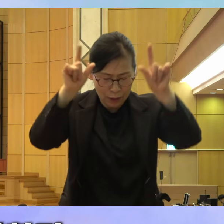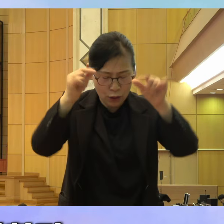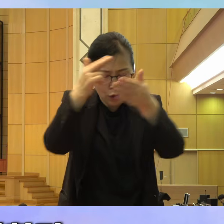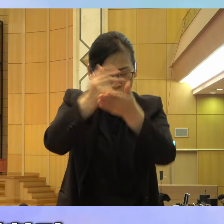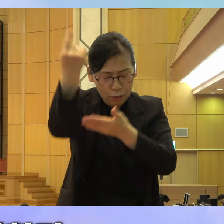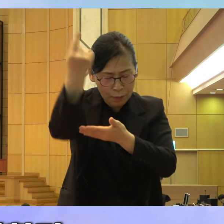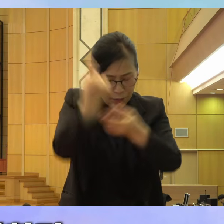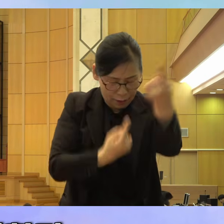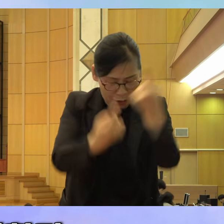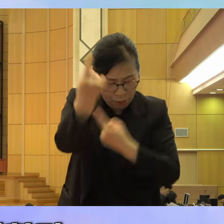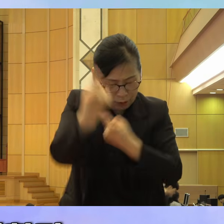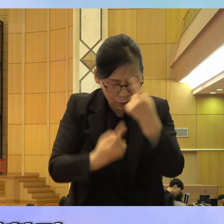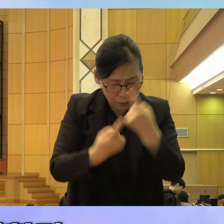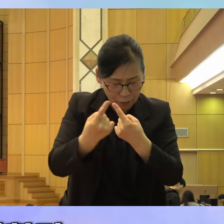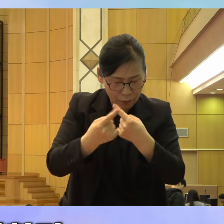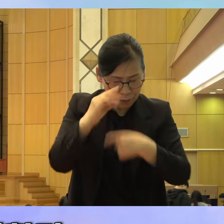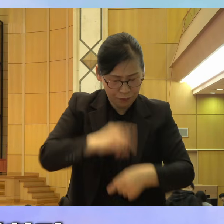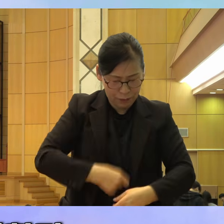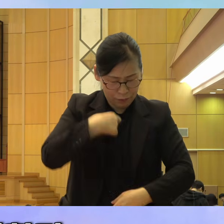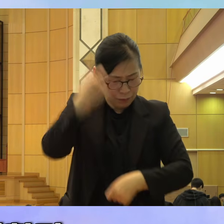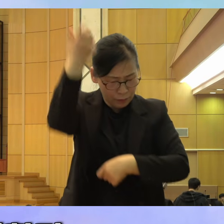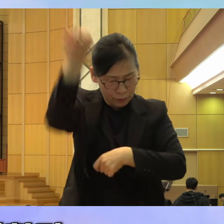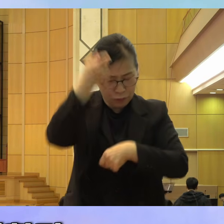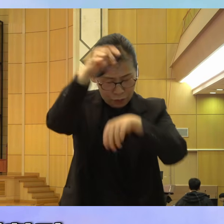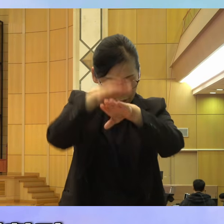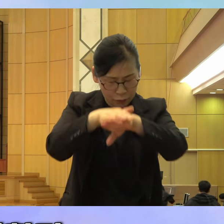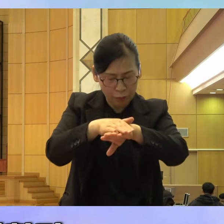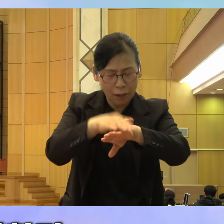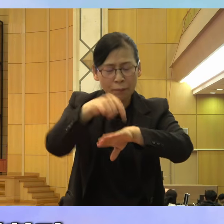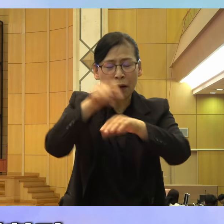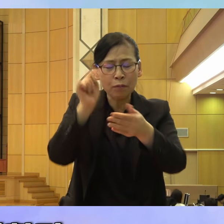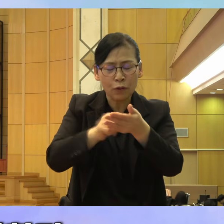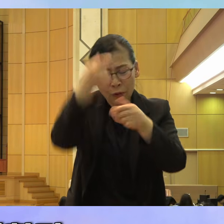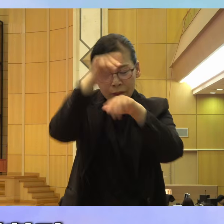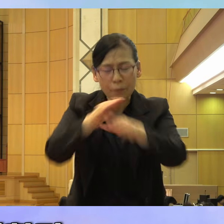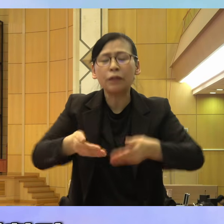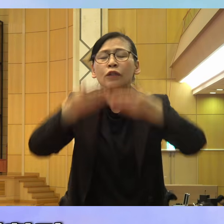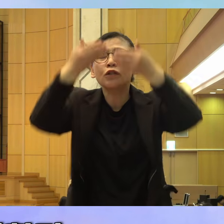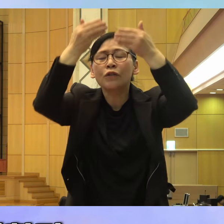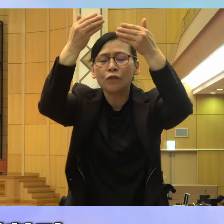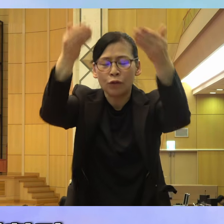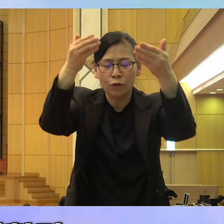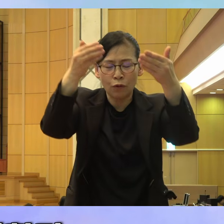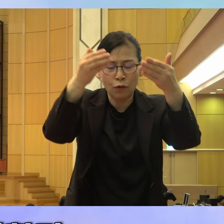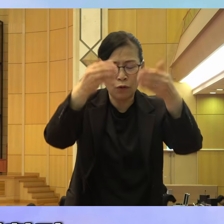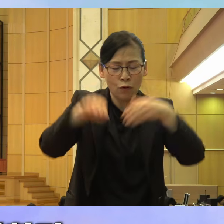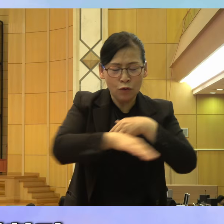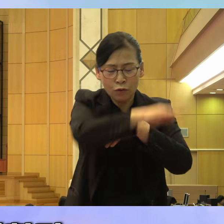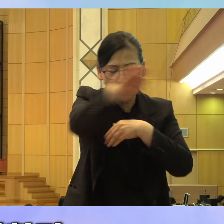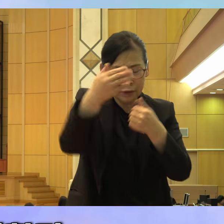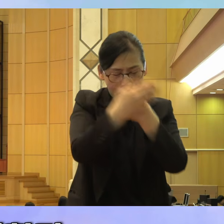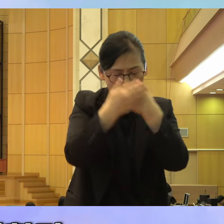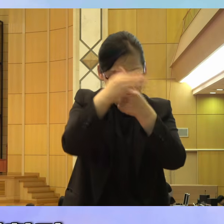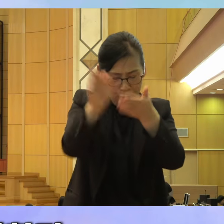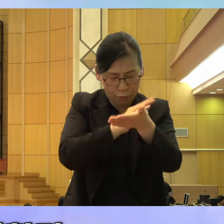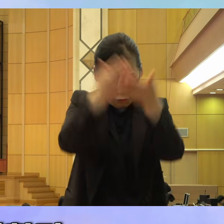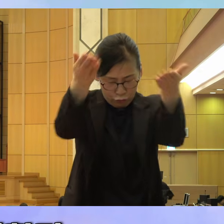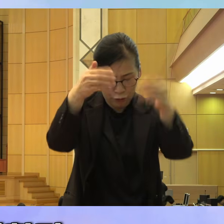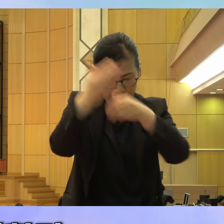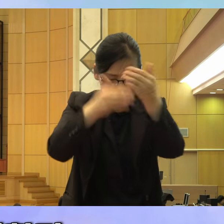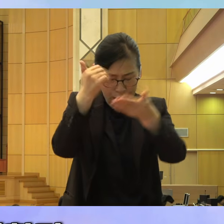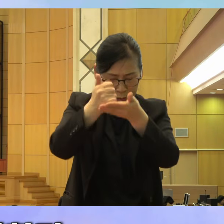앞에 와서 신령과 진정한 마음으로 예배드릴 수 있도록 은혜 베풀어 주신 아버지